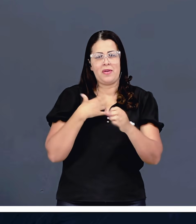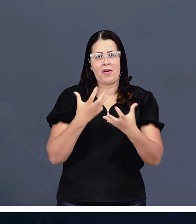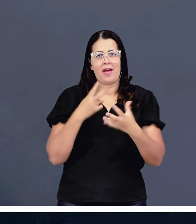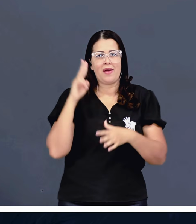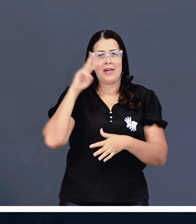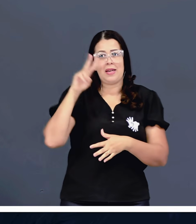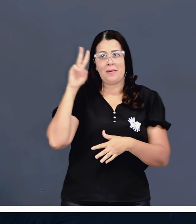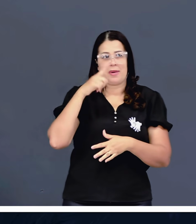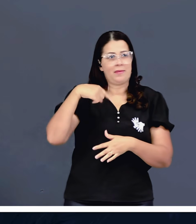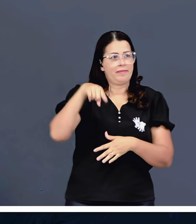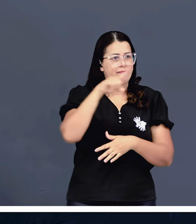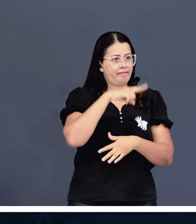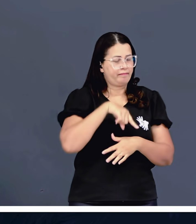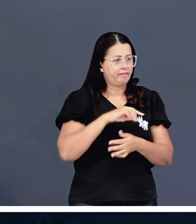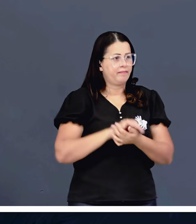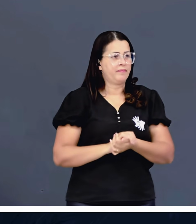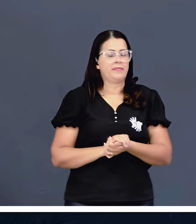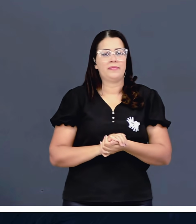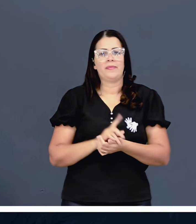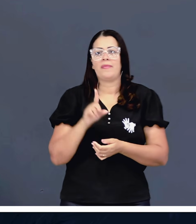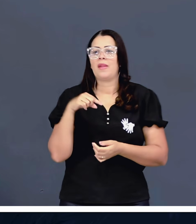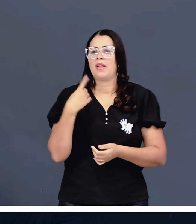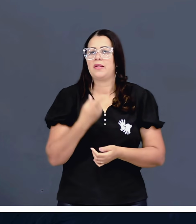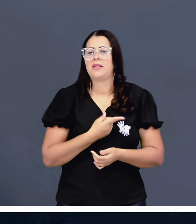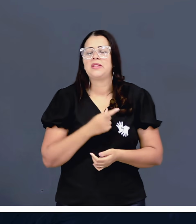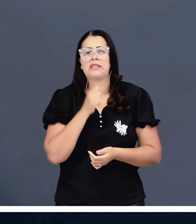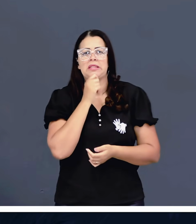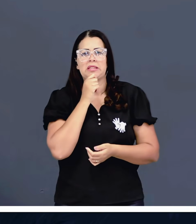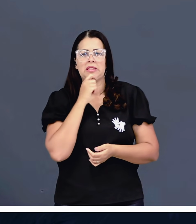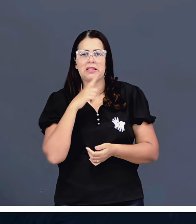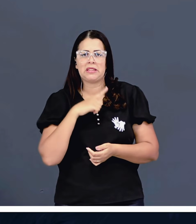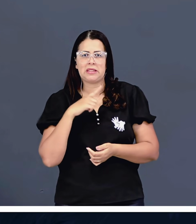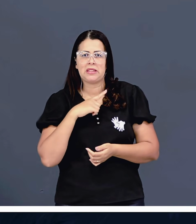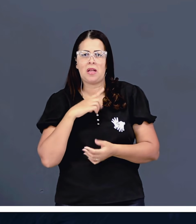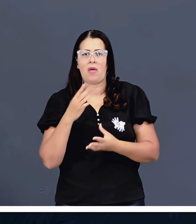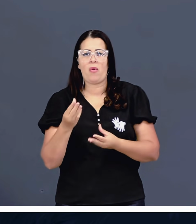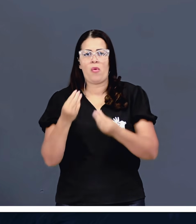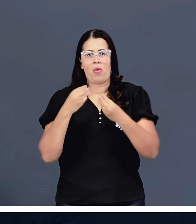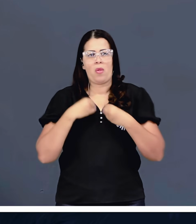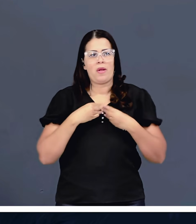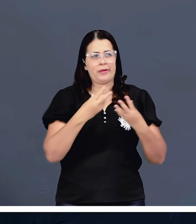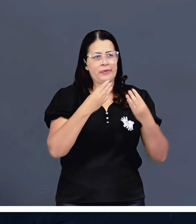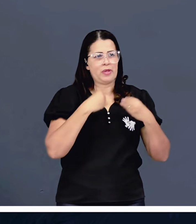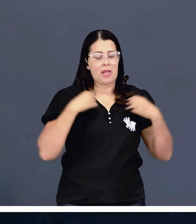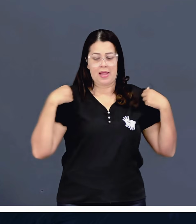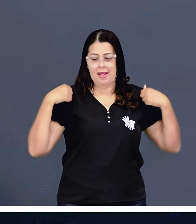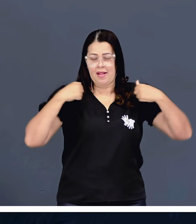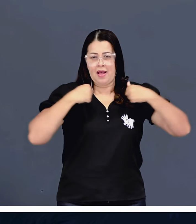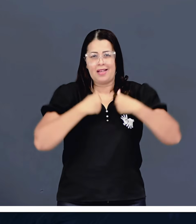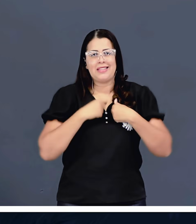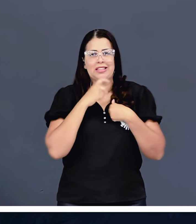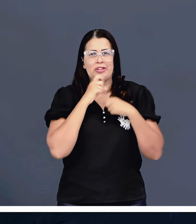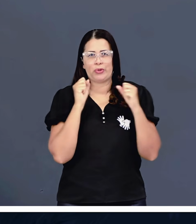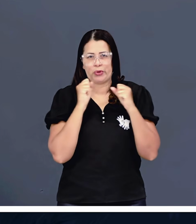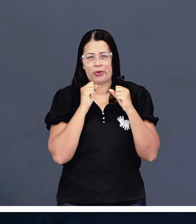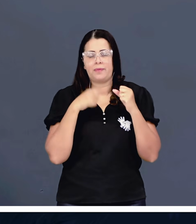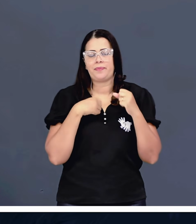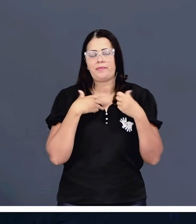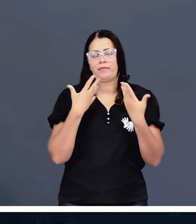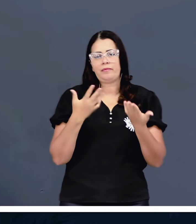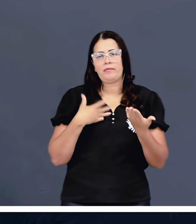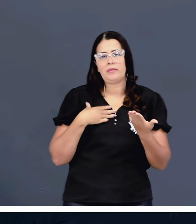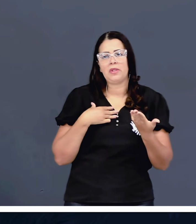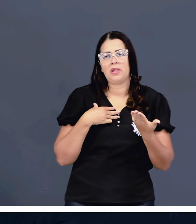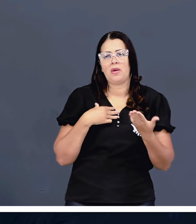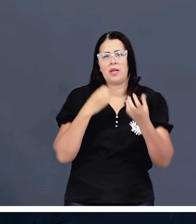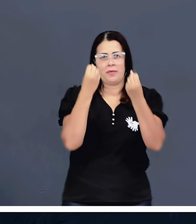quero lembrar para a igreja que nós ainda estamos recebendo doação de agasalhos. Então, deixa eu trazer aqui de uma forma